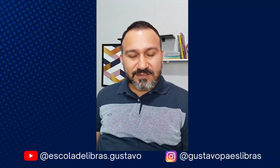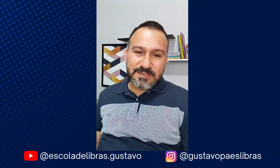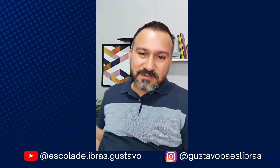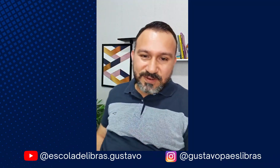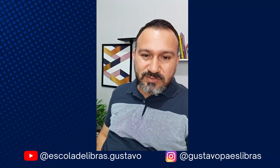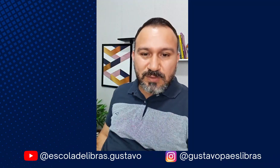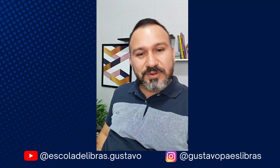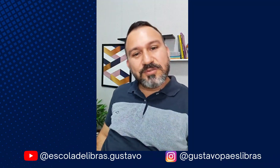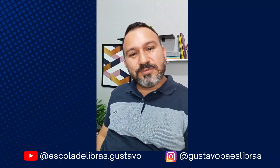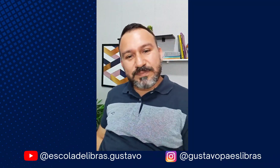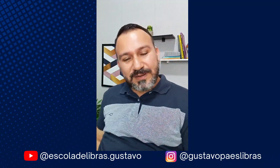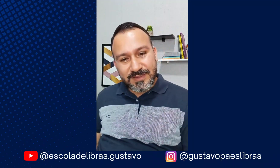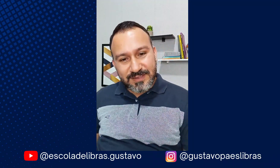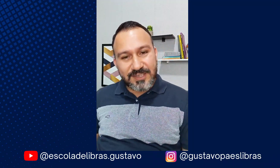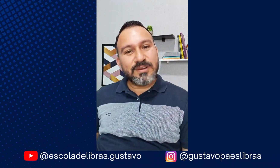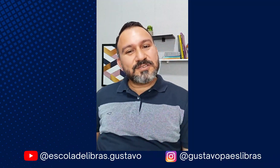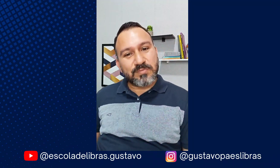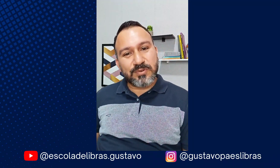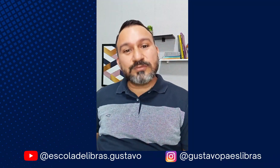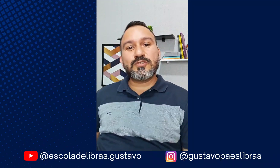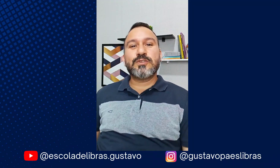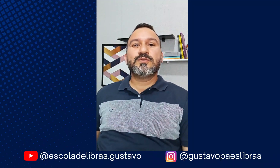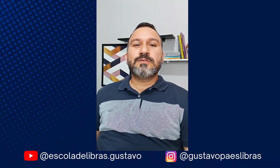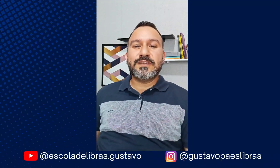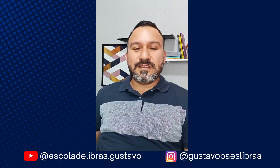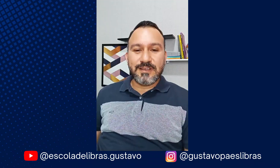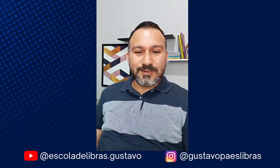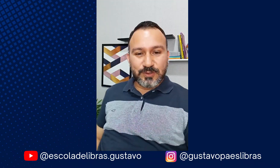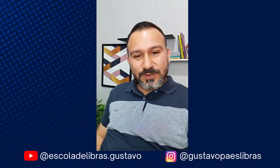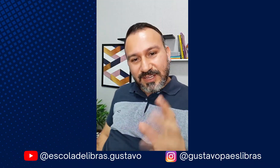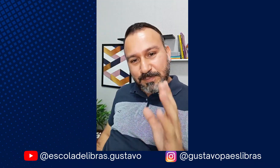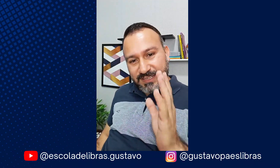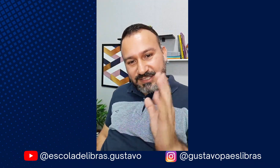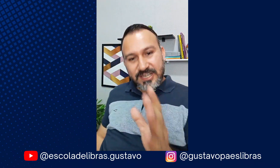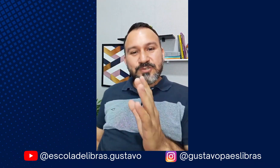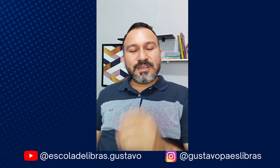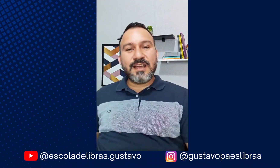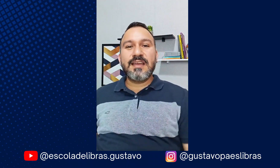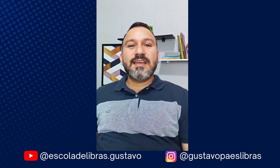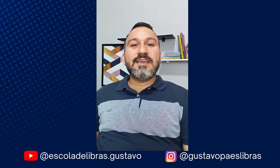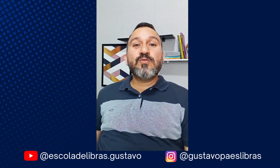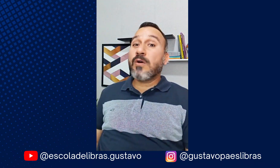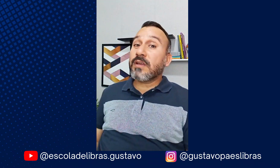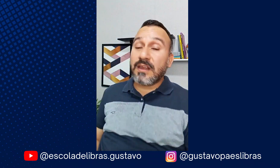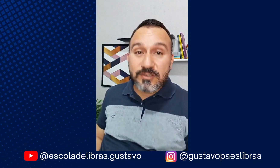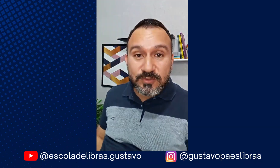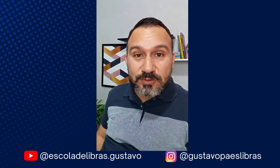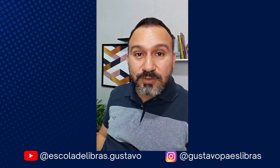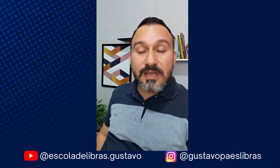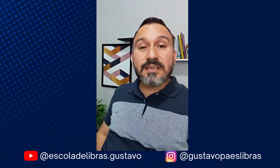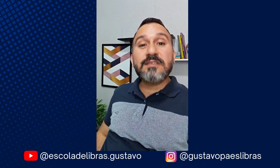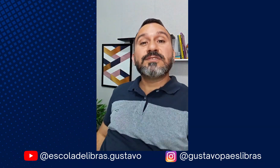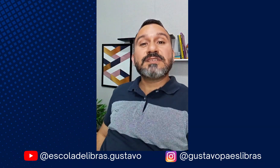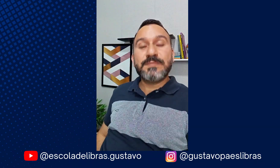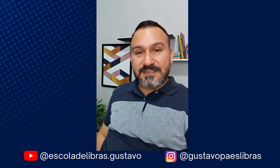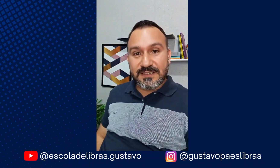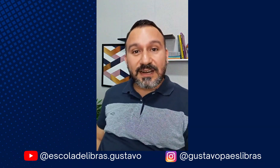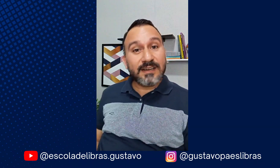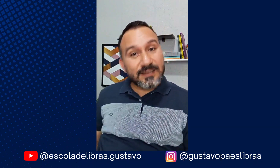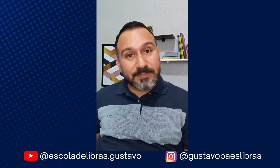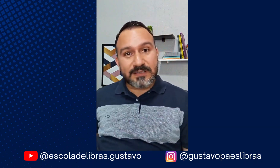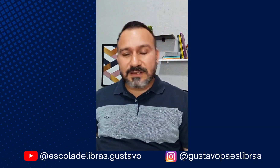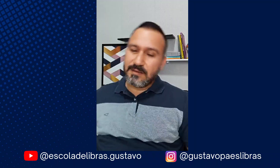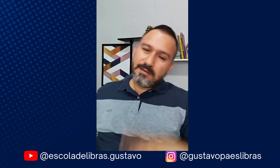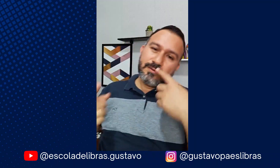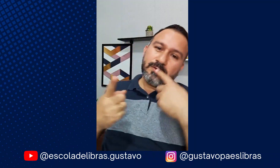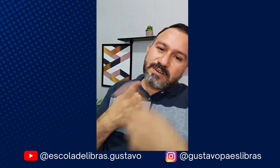simples. Você faz uma pergunta para mim e eu respondo a sua dúvida. Eu estou aqui para te ajudar em qualquer assunto que você precisar